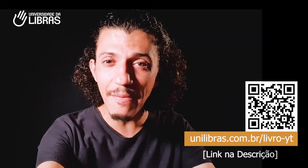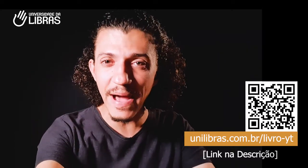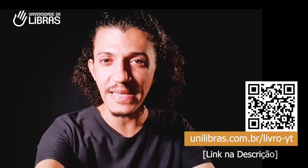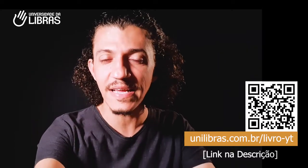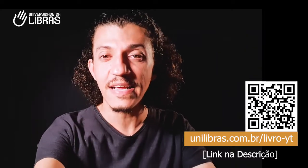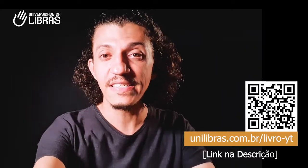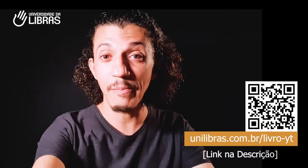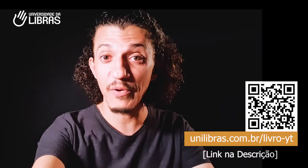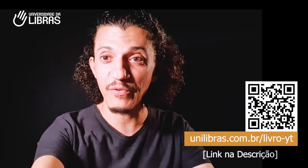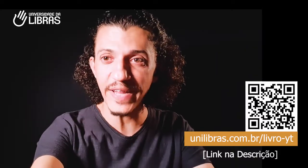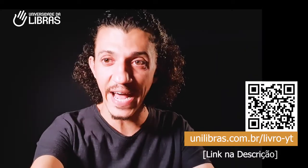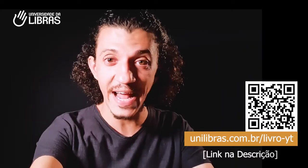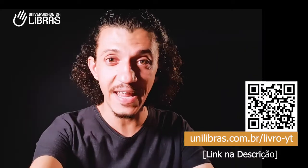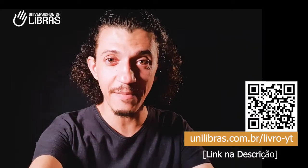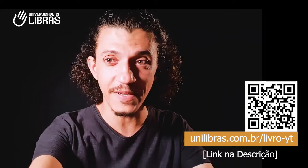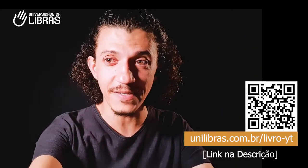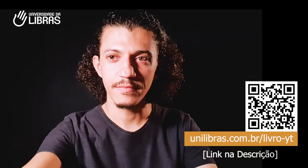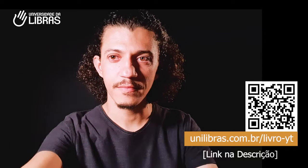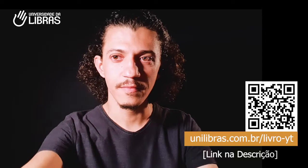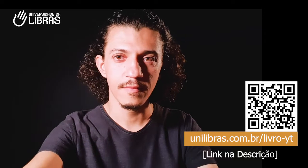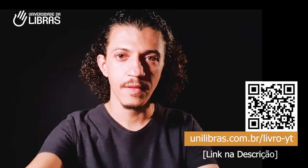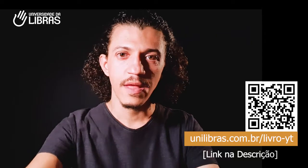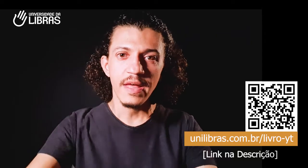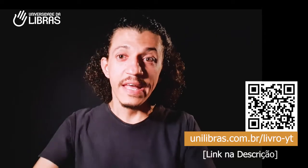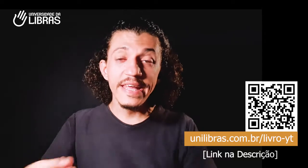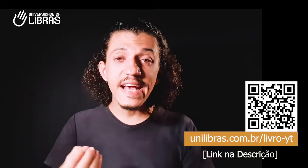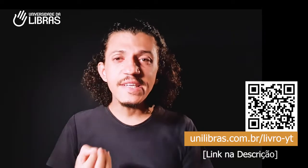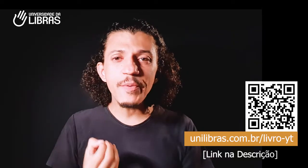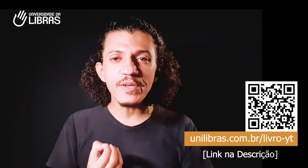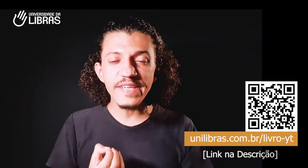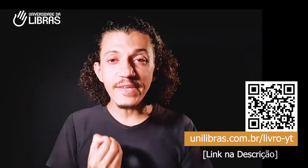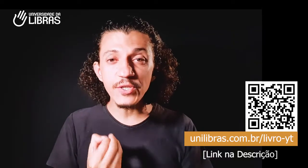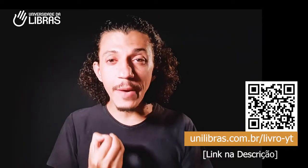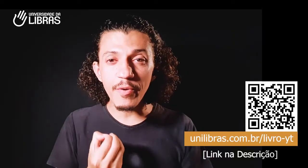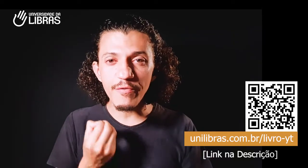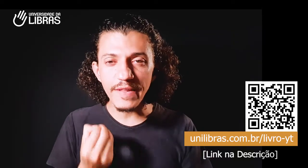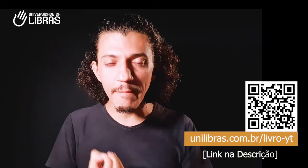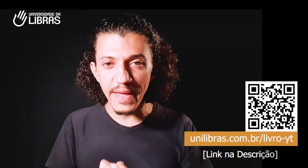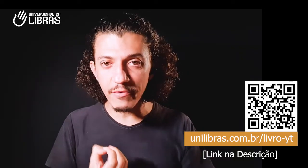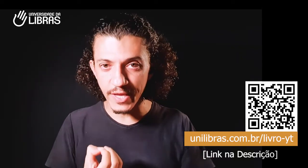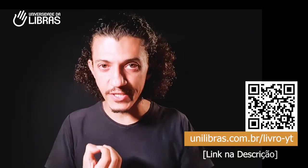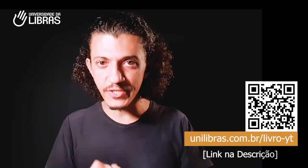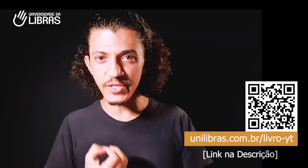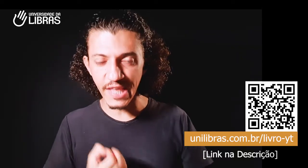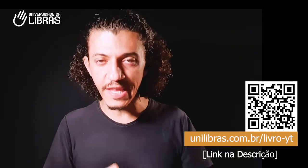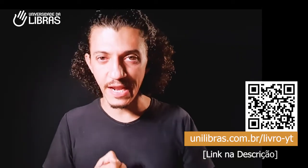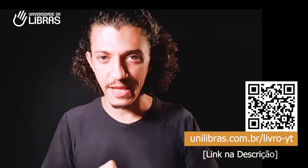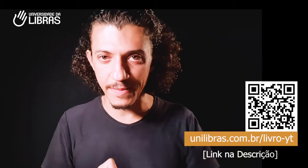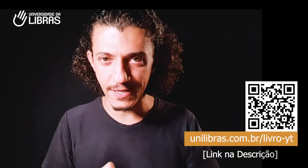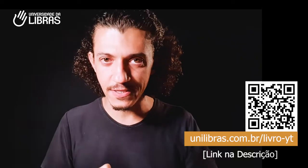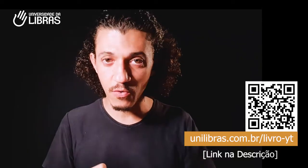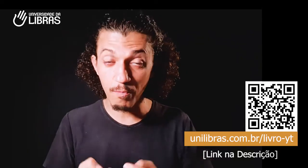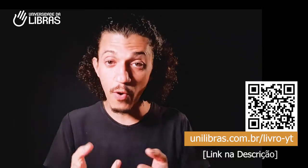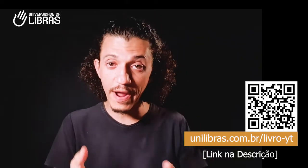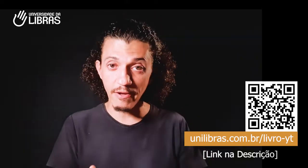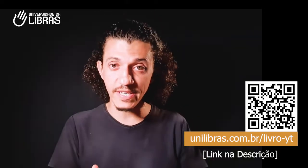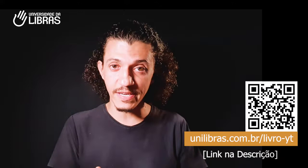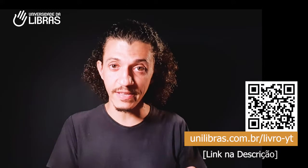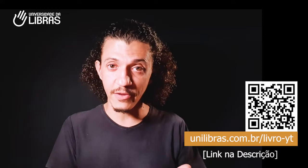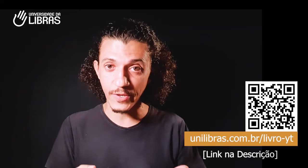Ainda mais se aprofundar a libras e esse processo de aprofundamento que a gente tem na bíblia por causa que